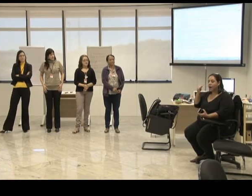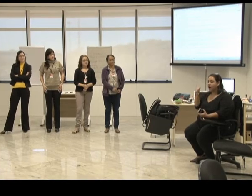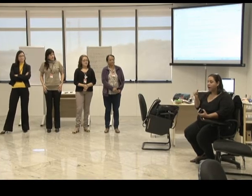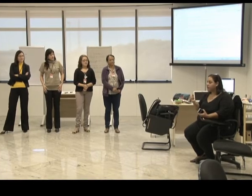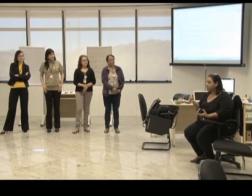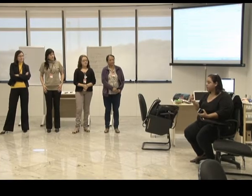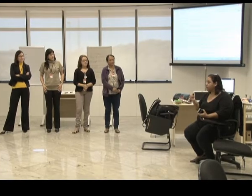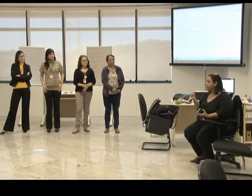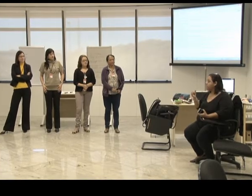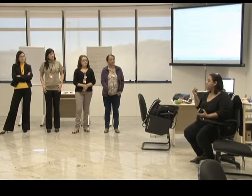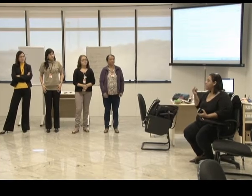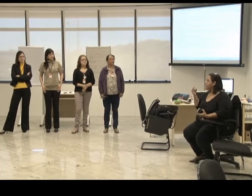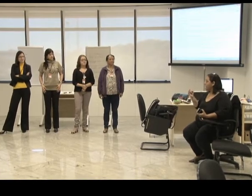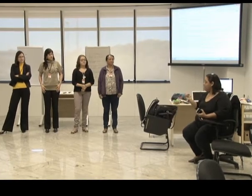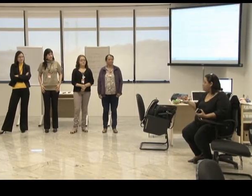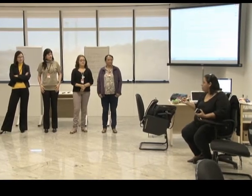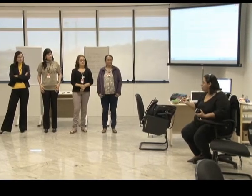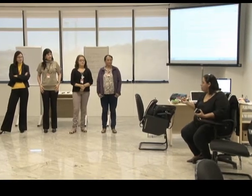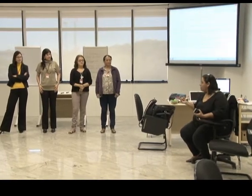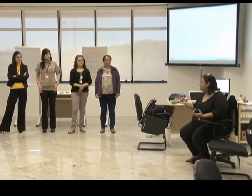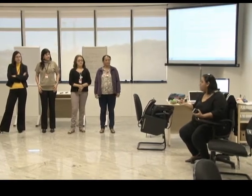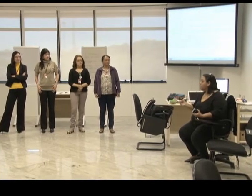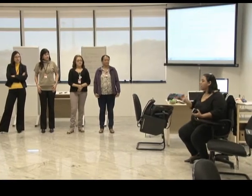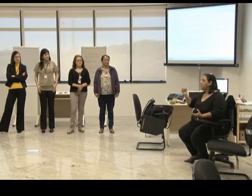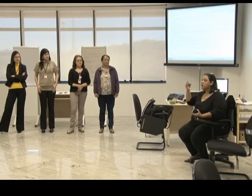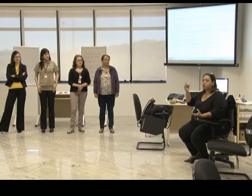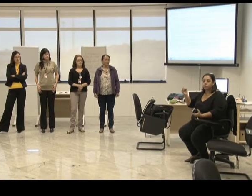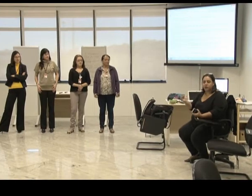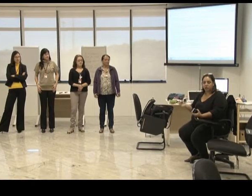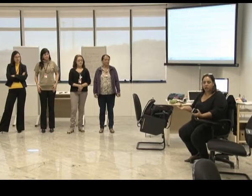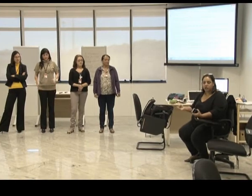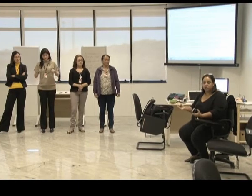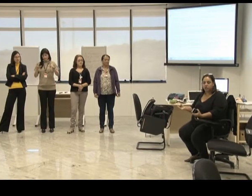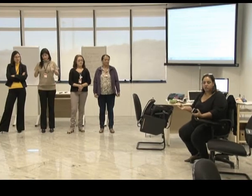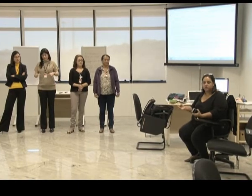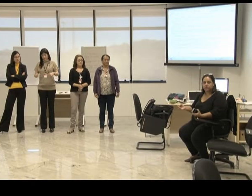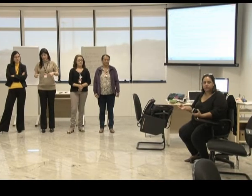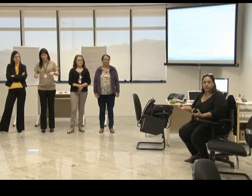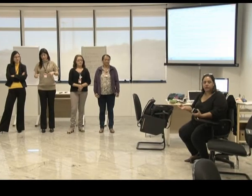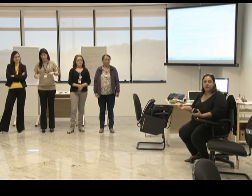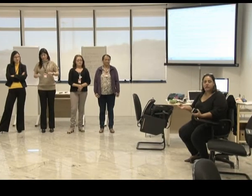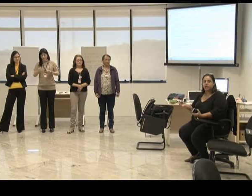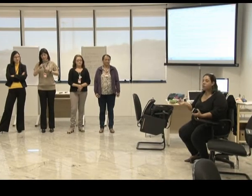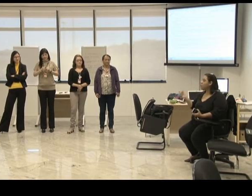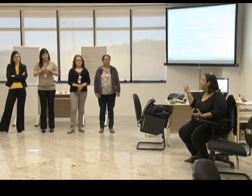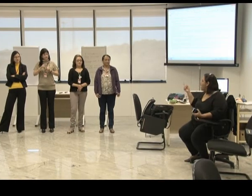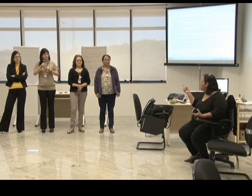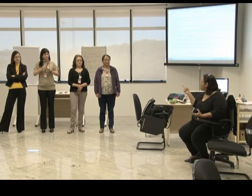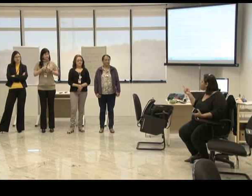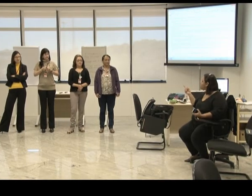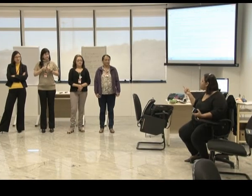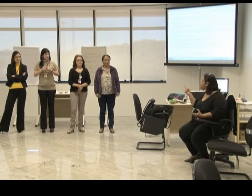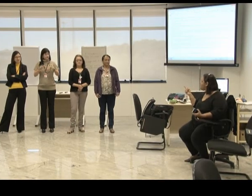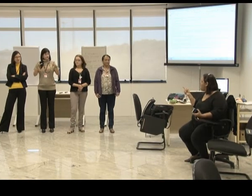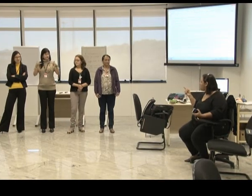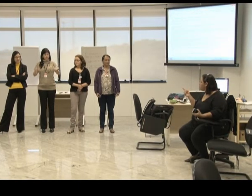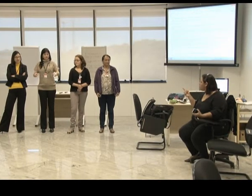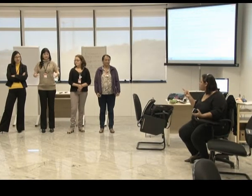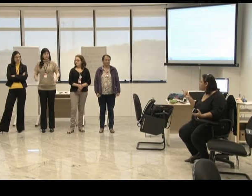lugar, tempo e os personagens. Então, o lugar vocês desenharam